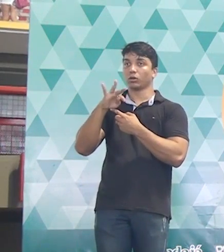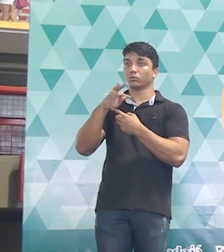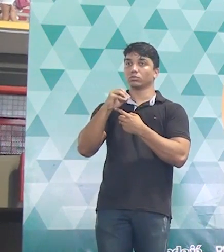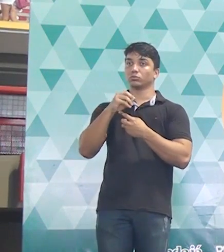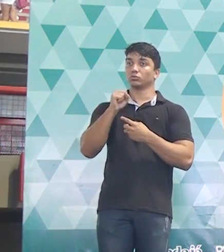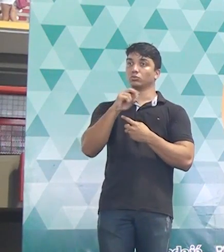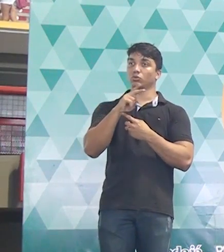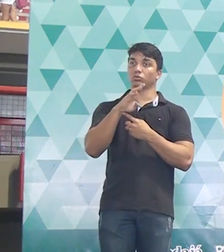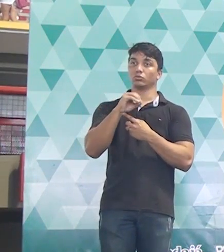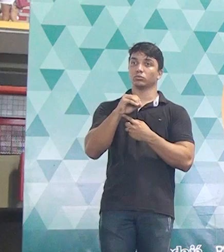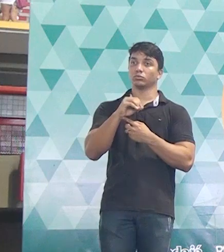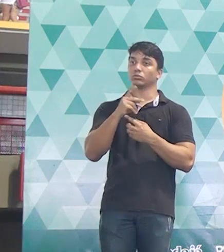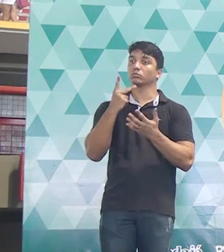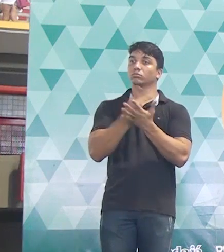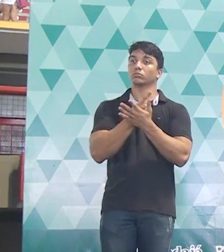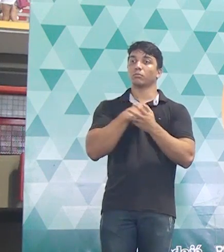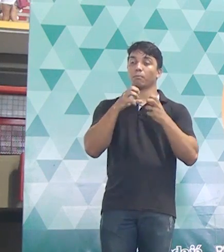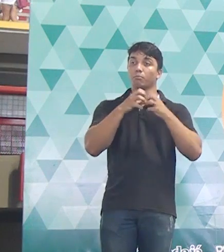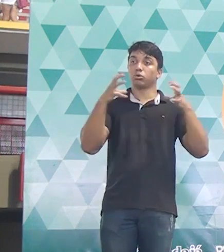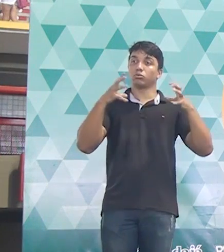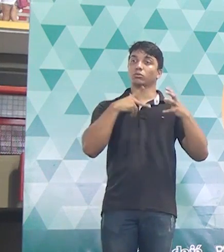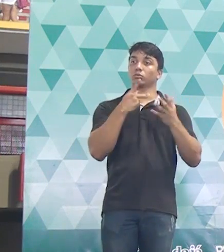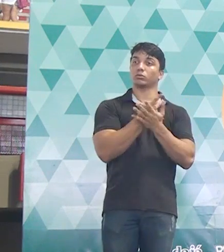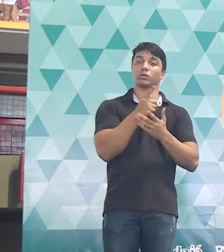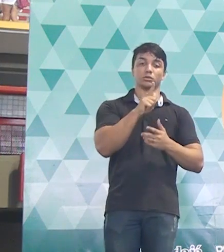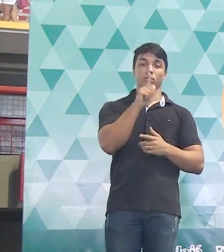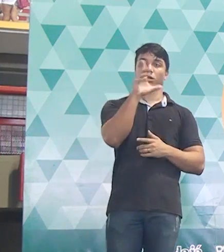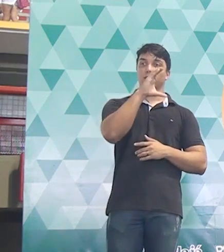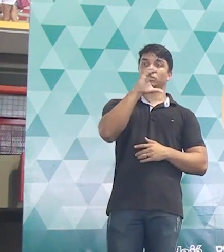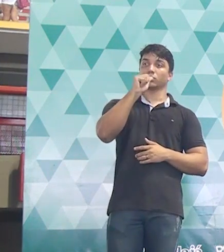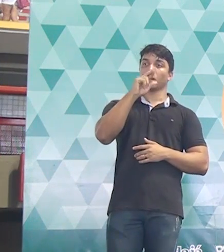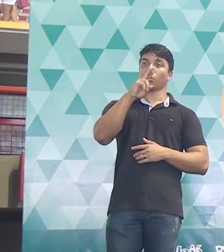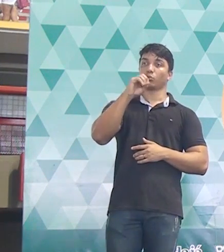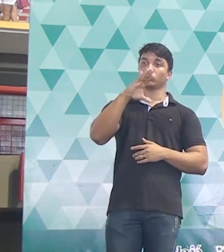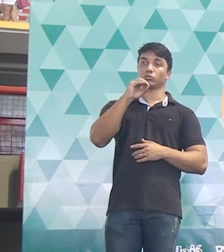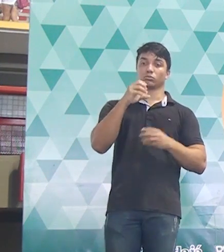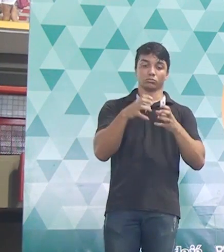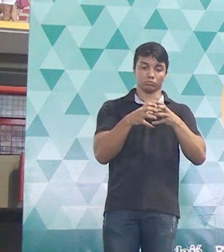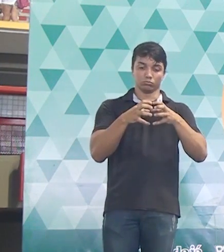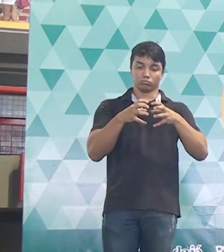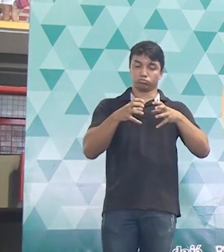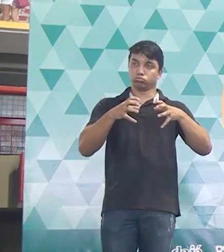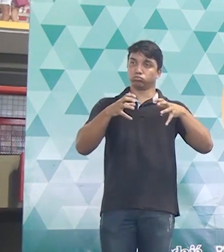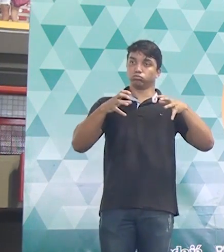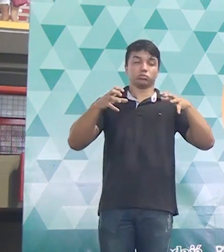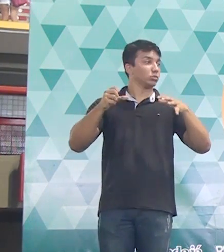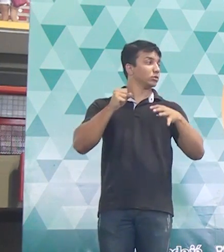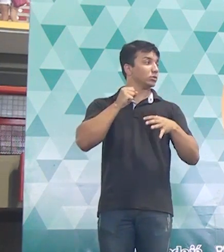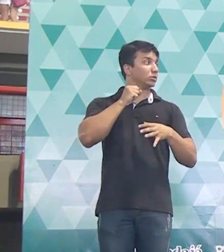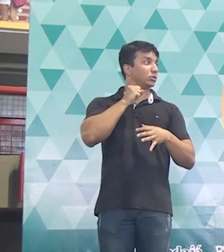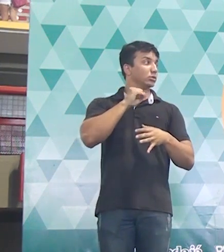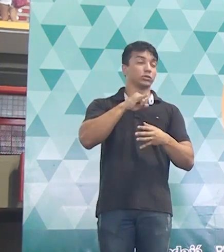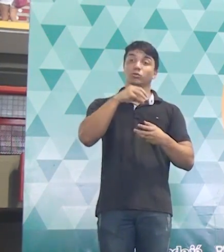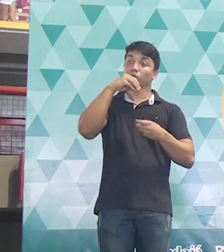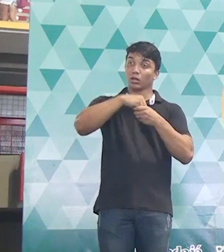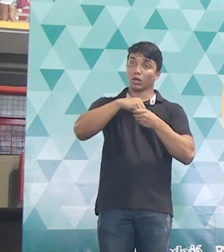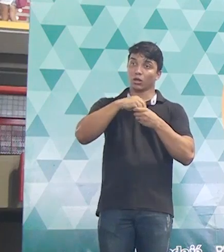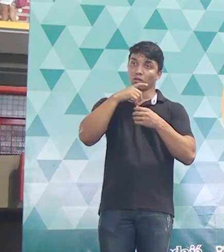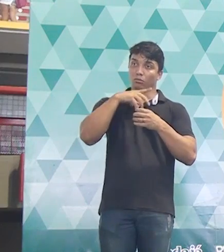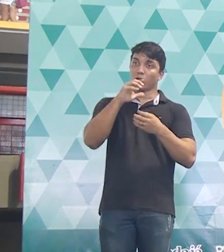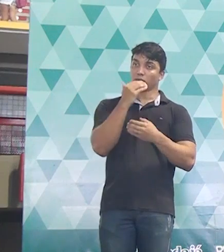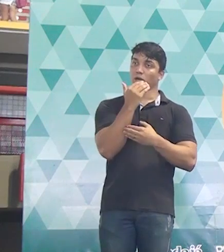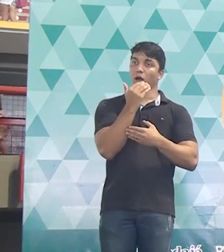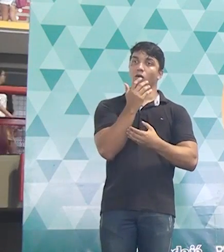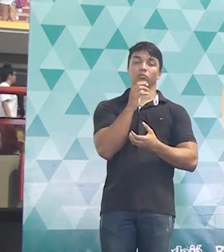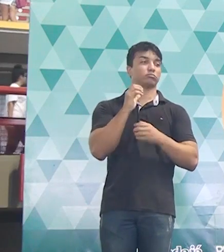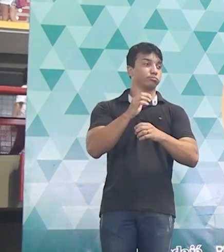vinagre com bicarbonato de sódio, eu produzo gás carbônico. Esse gás expande. Se eu fizer isso dentro de uma garrafa fechada, ele